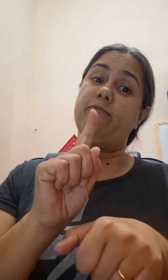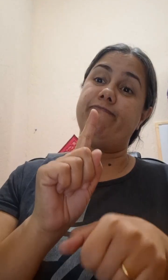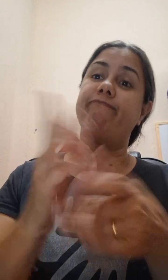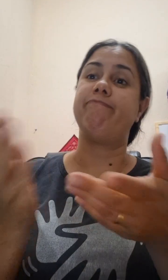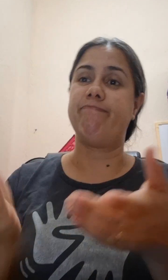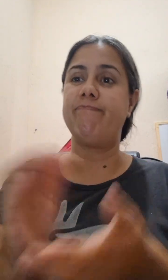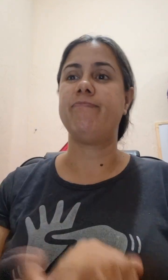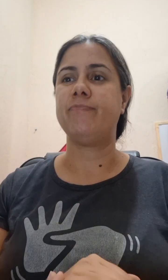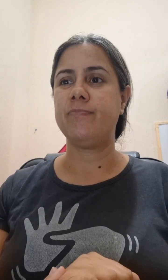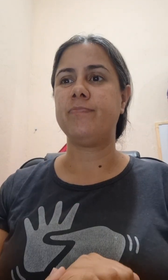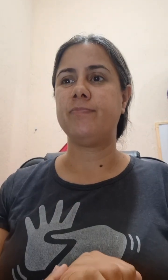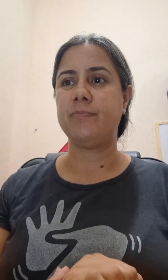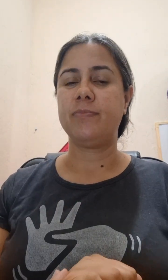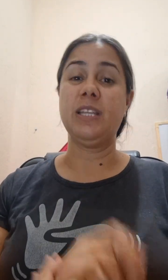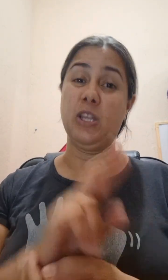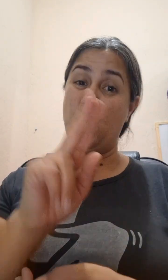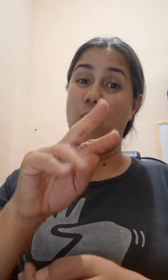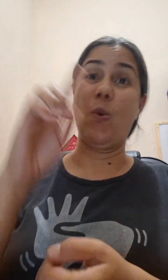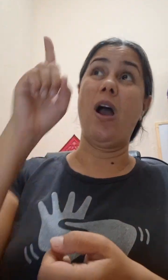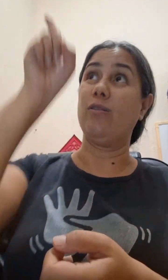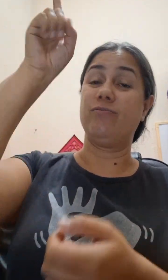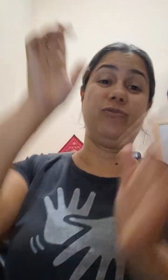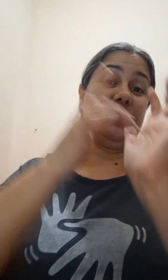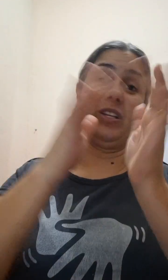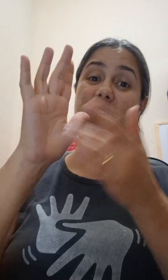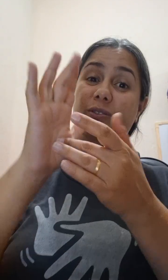precisa perdoar, independente se a pessoa mudou ou não.